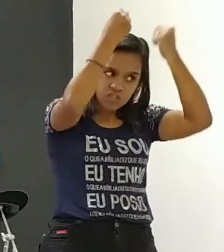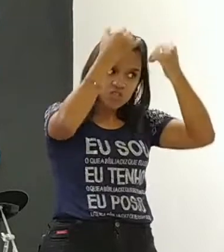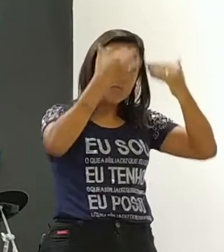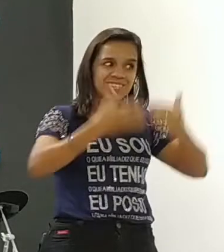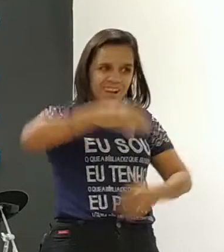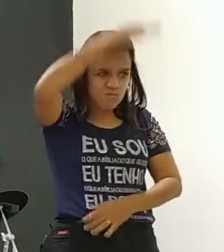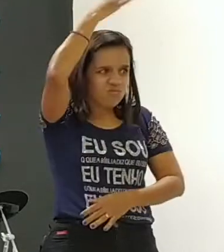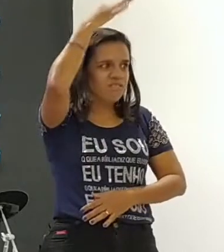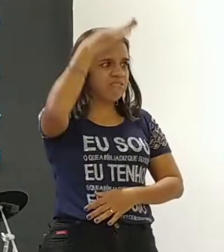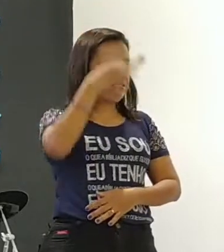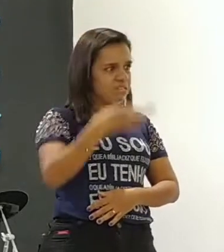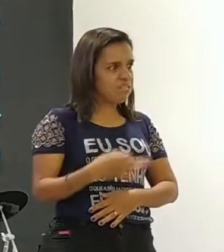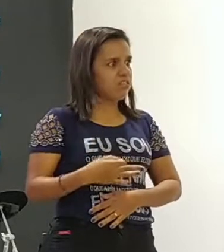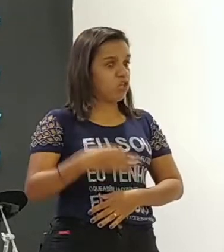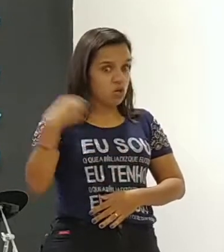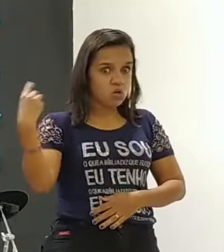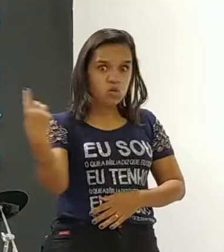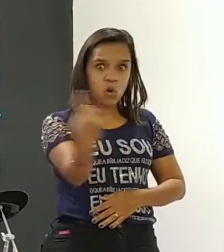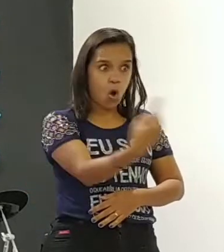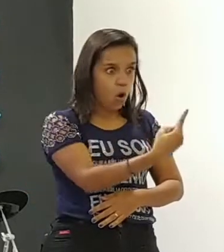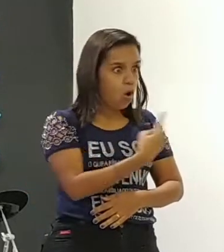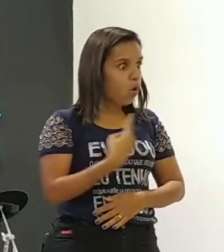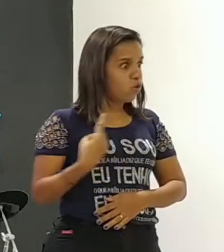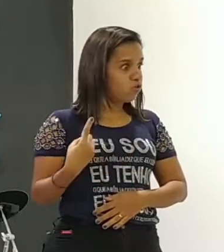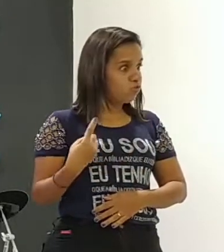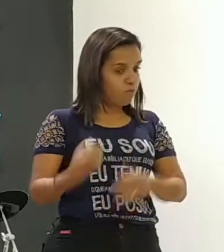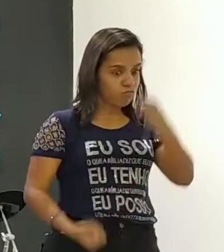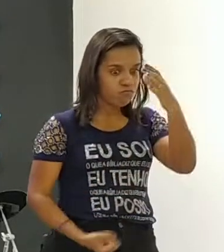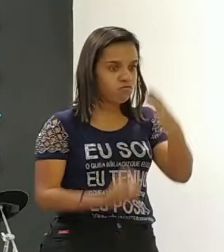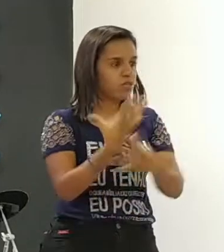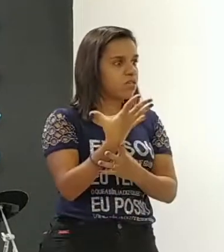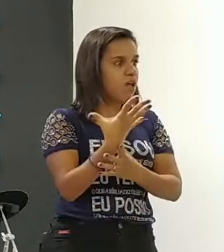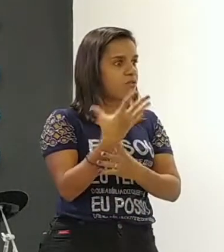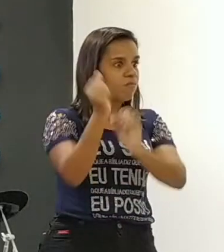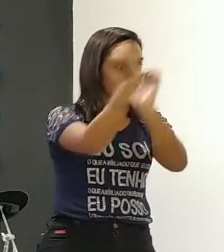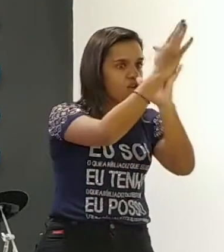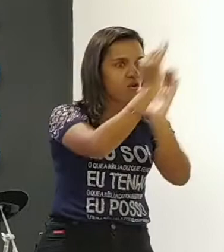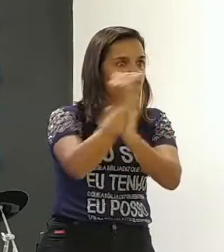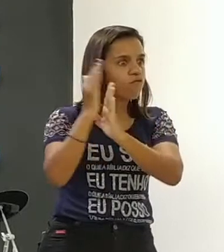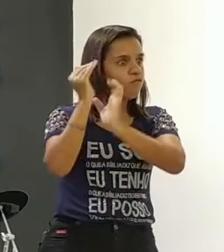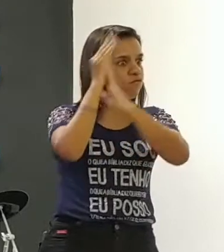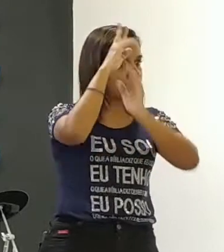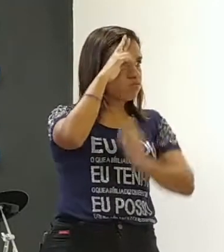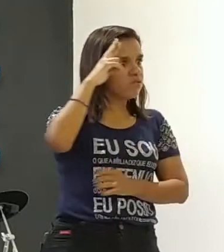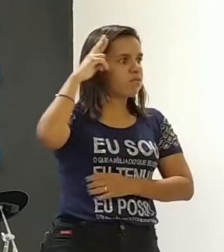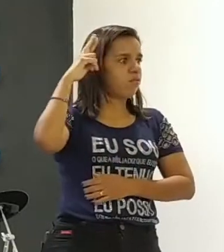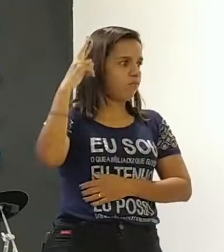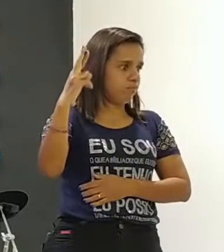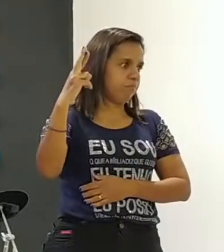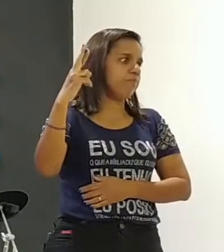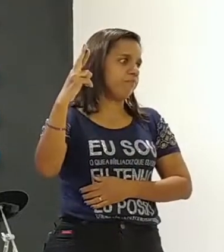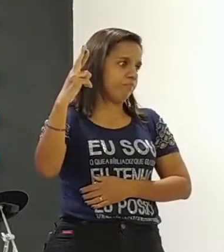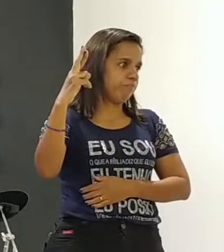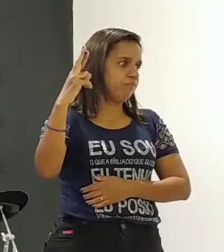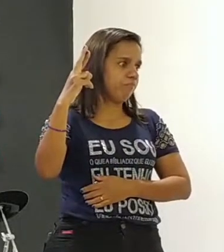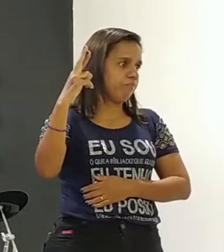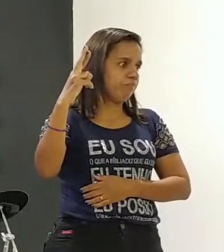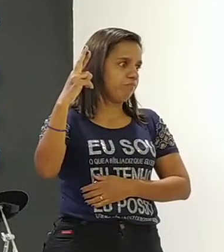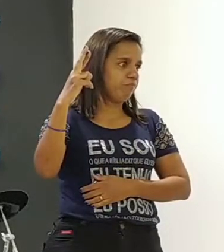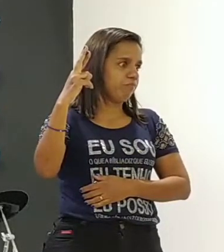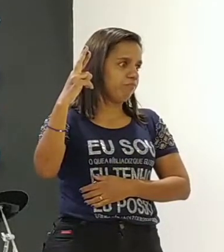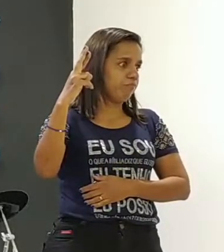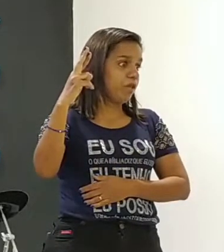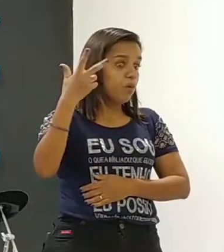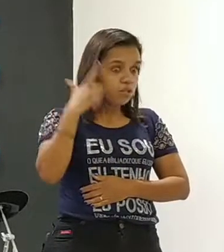categoricamente que nós fomos feitos, que nós fomos criados para louvor do Senhor. Aleluia. E quando a